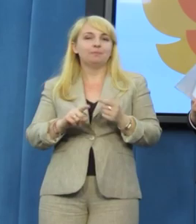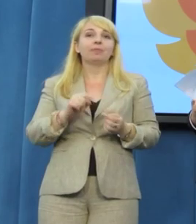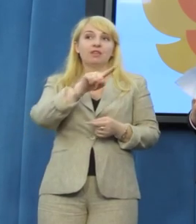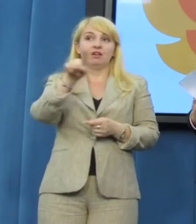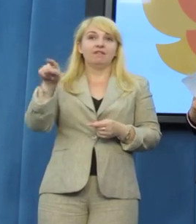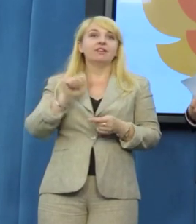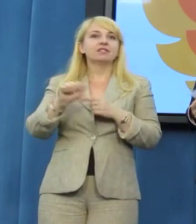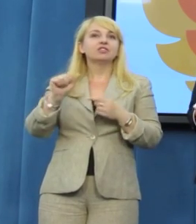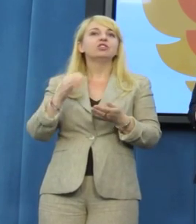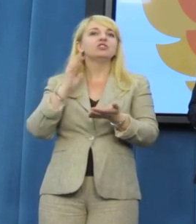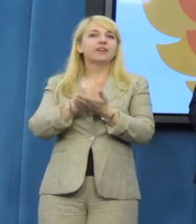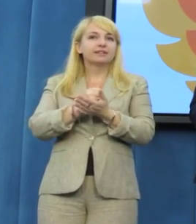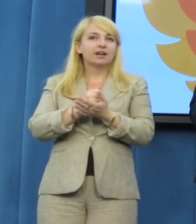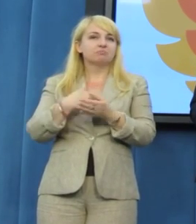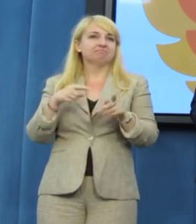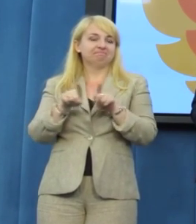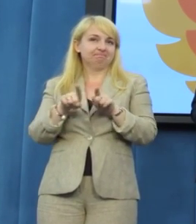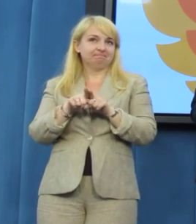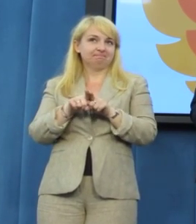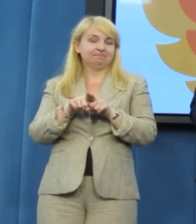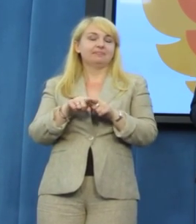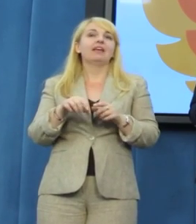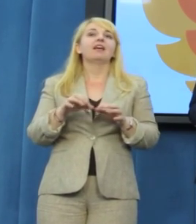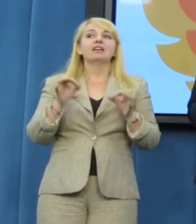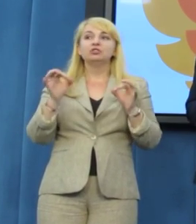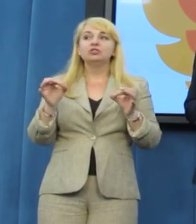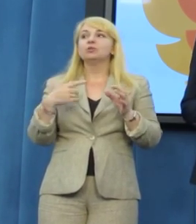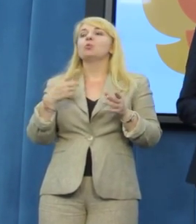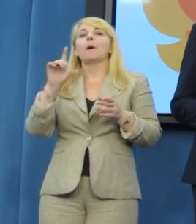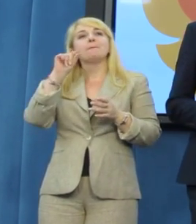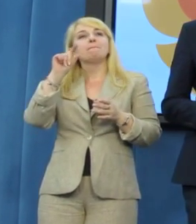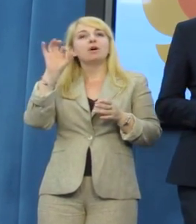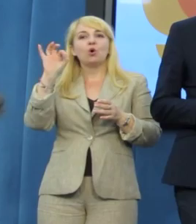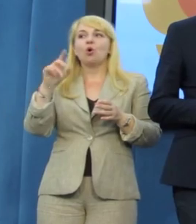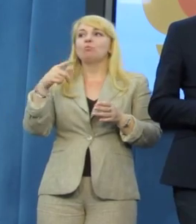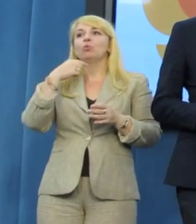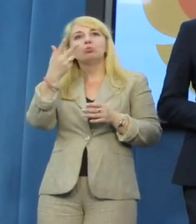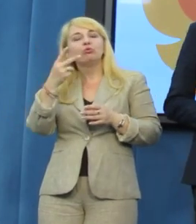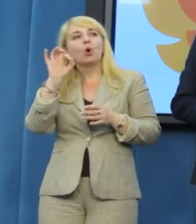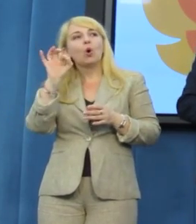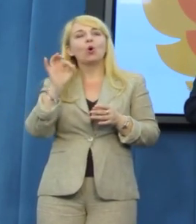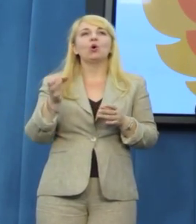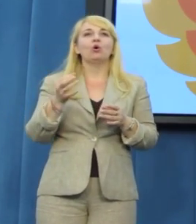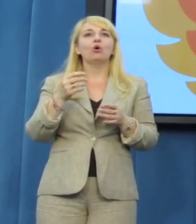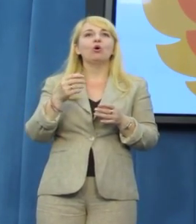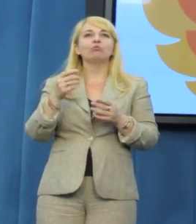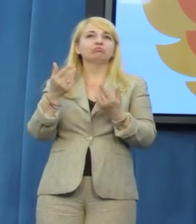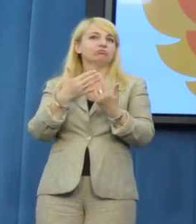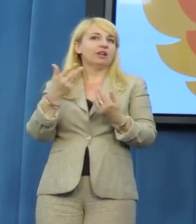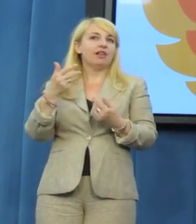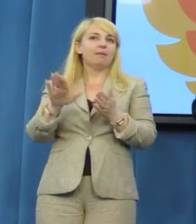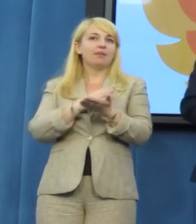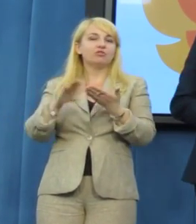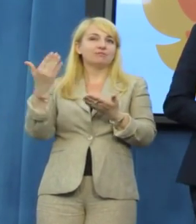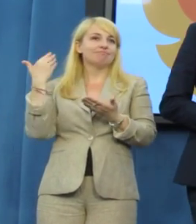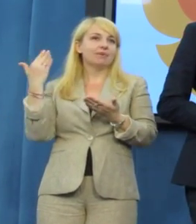którego jesteśmy świadkami niestety dzisiaj. Otóż Platforma Obywatelska zapowiadała od kilku miesięcy, że ma